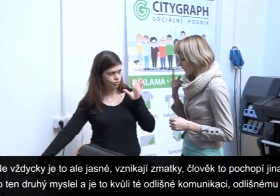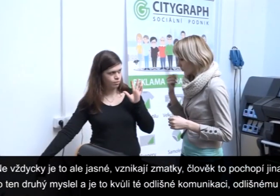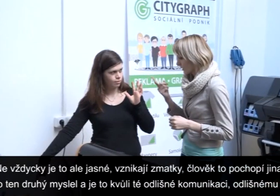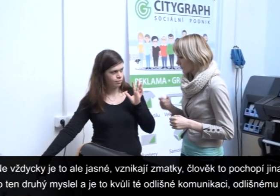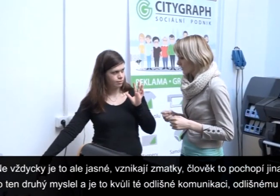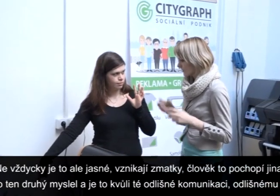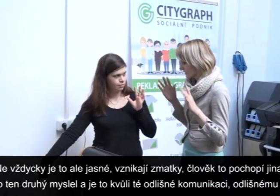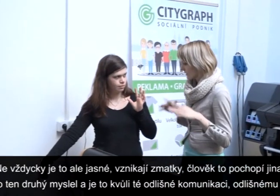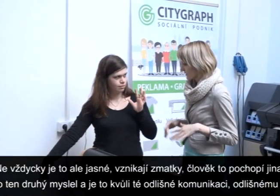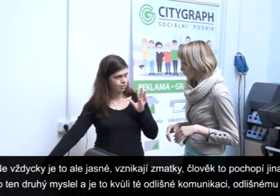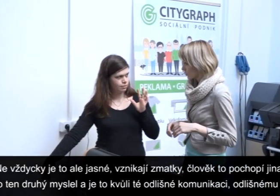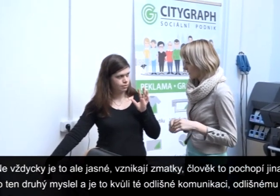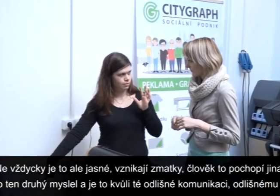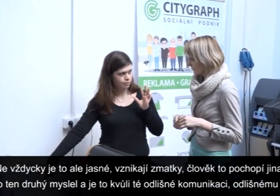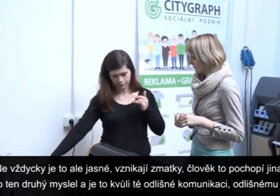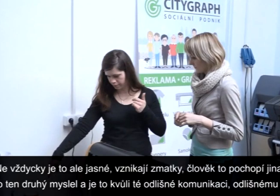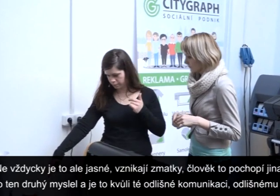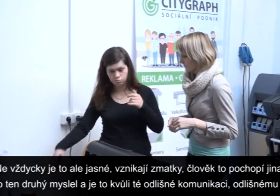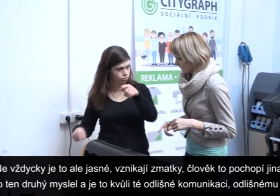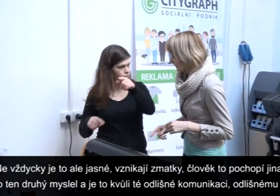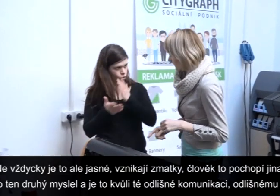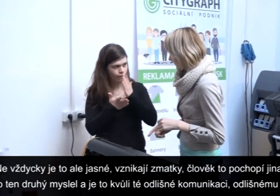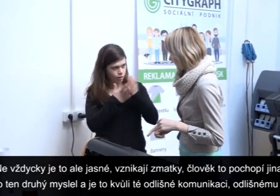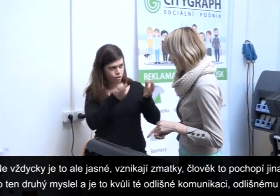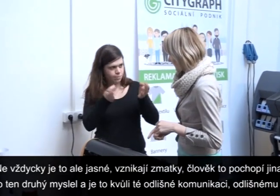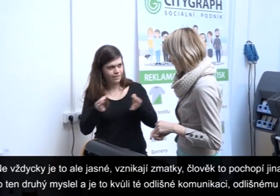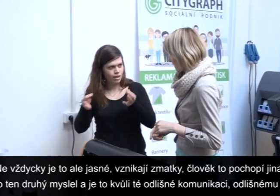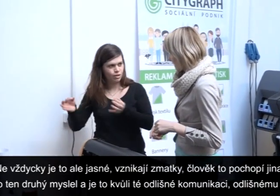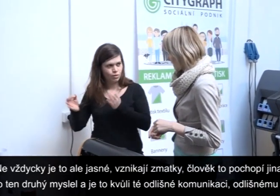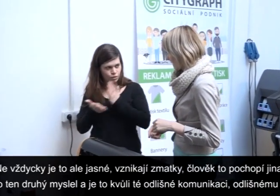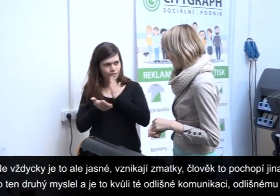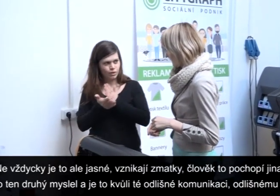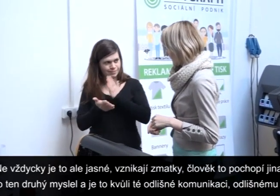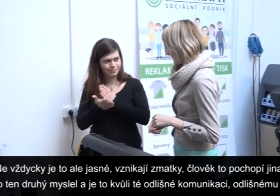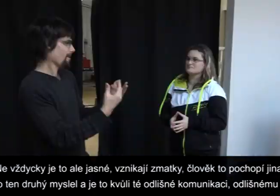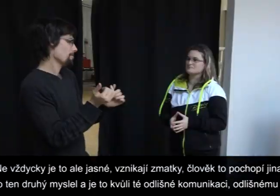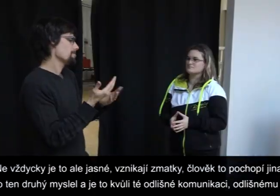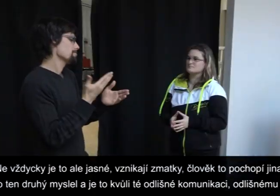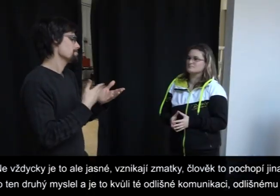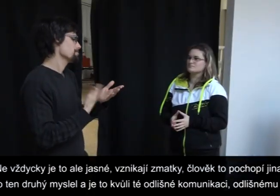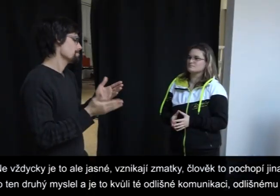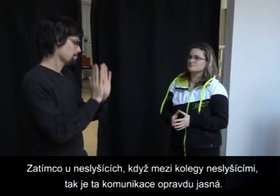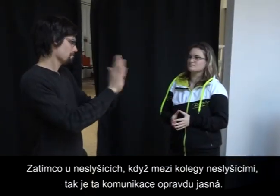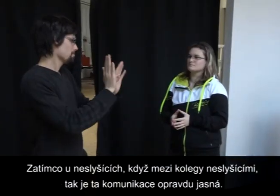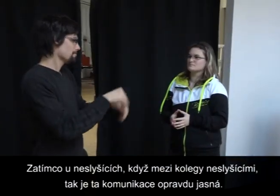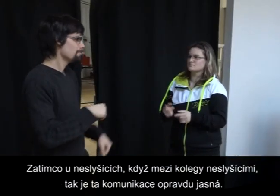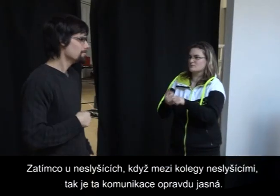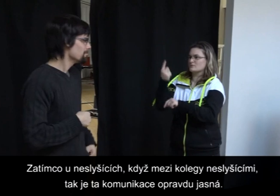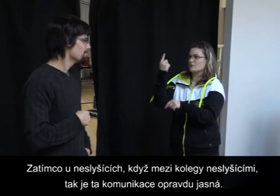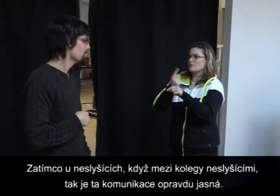vznikají vlastně zmatky, člověk to pochopí jinak, než to ten druhý myslel, a je to kvůli té odlišné komunikaci, odlišnému jazyku. Zatímco u